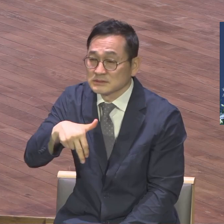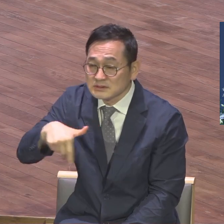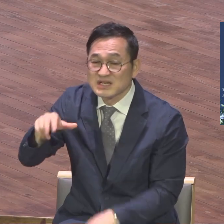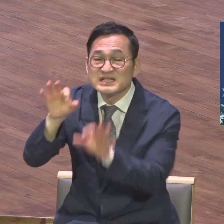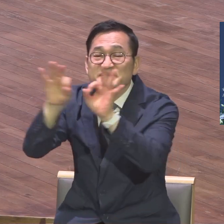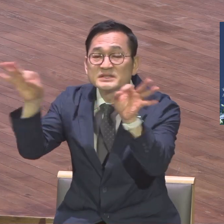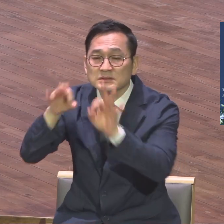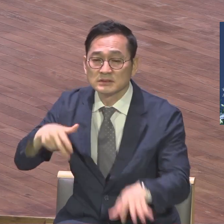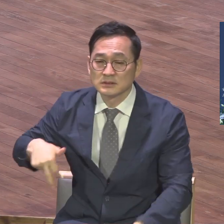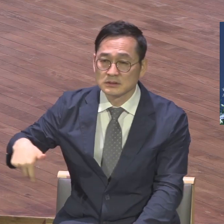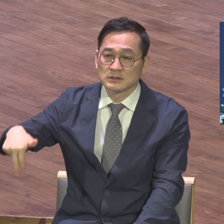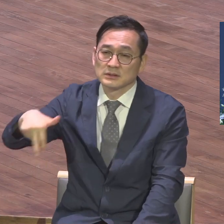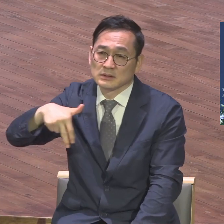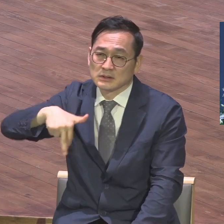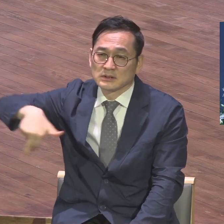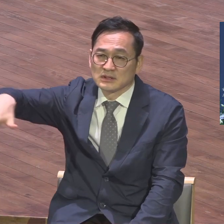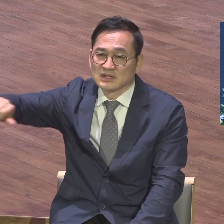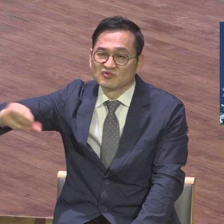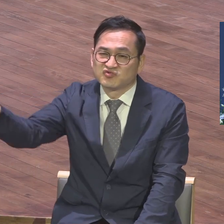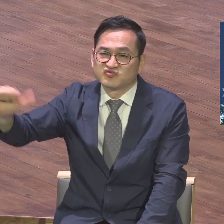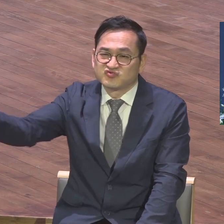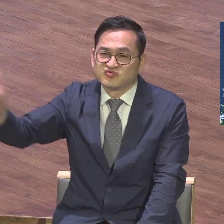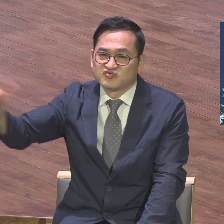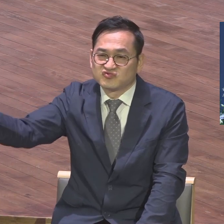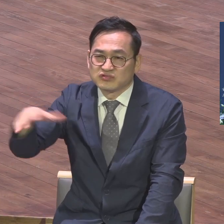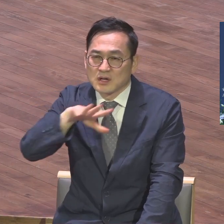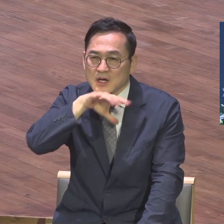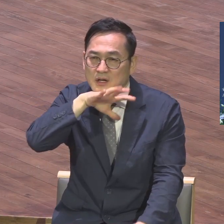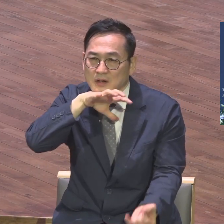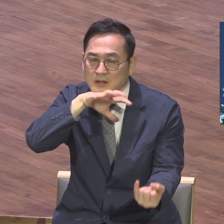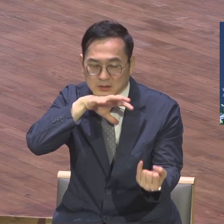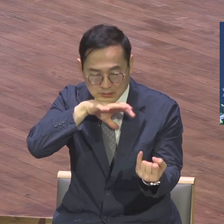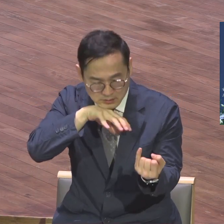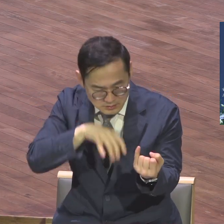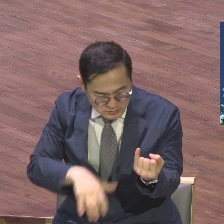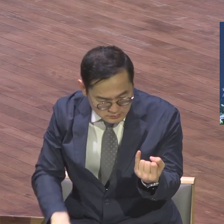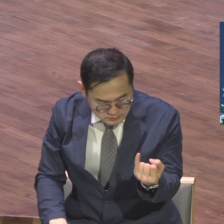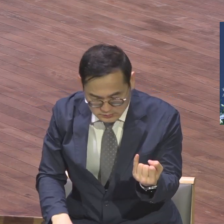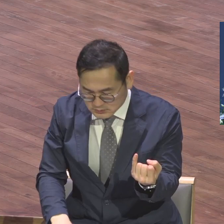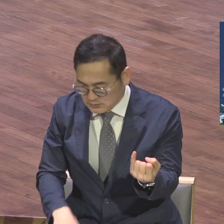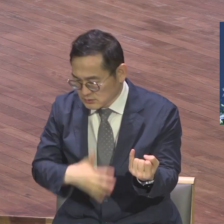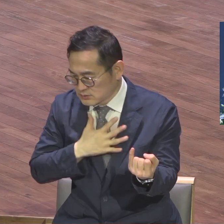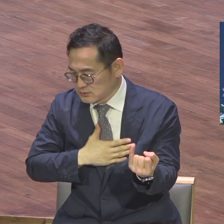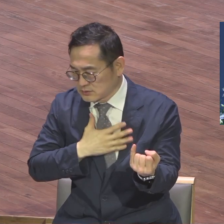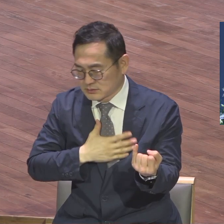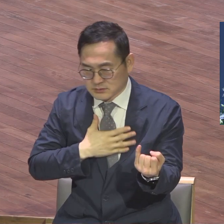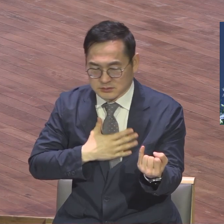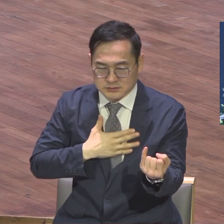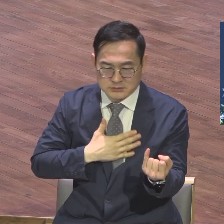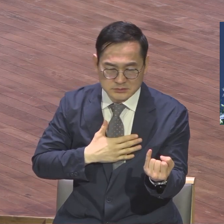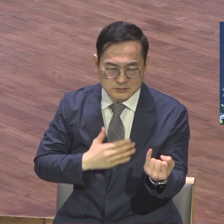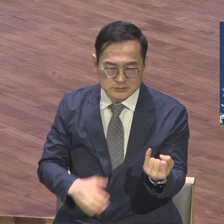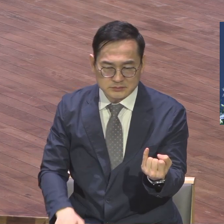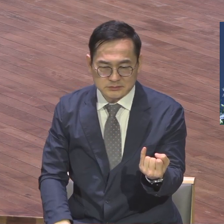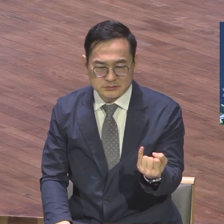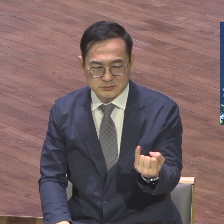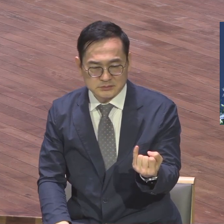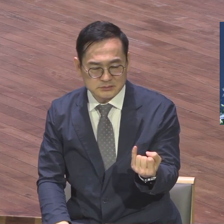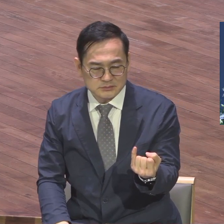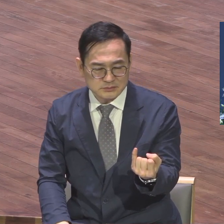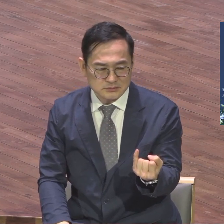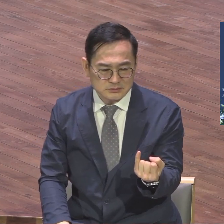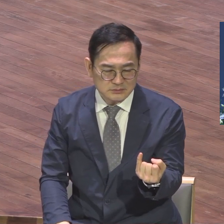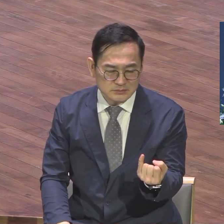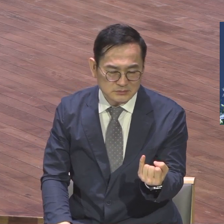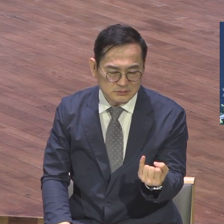10층에 있어서 난 도저히 올라갈 수가 없다고 그래서 그렇게 이야기해서 내가 운동하면서 올라가면 되지